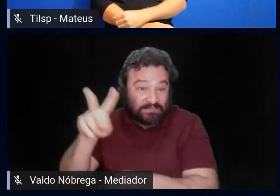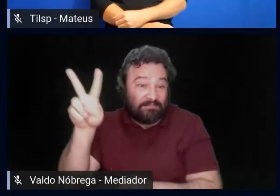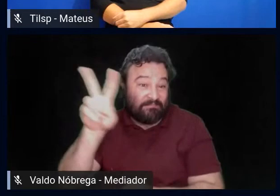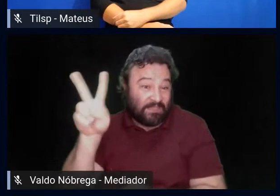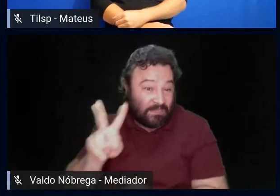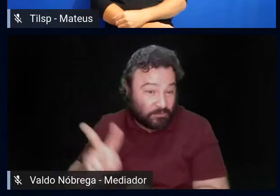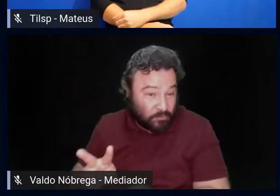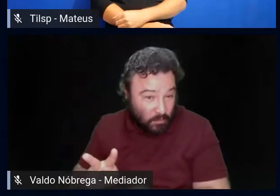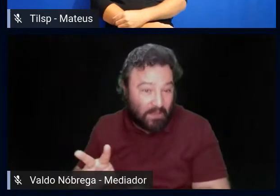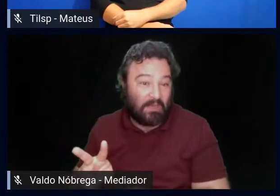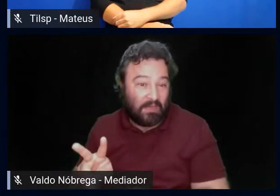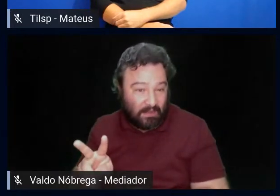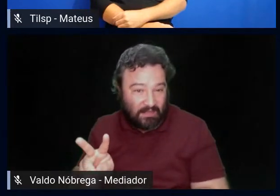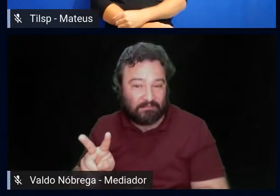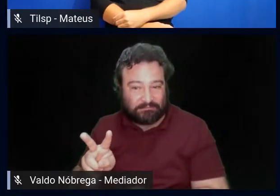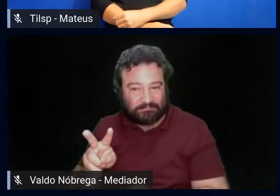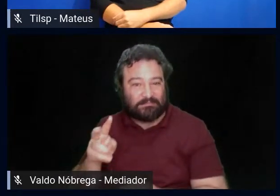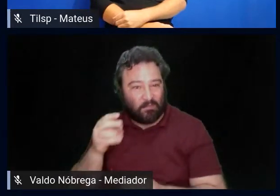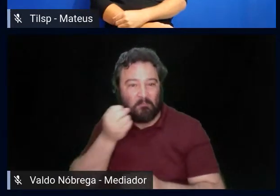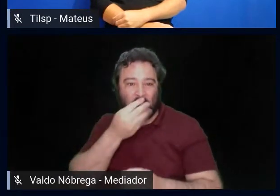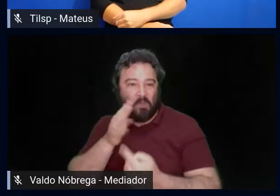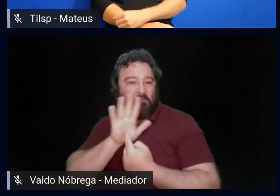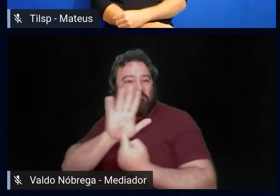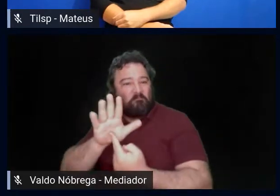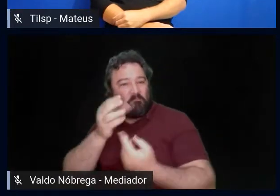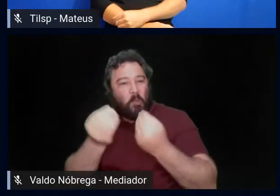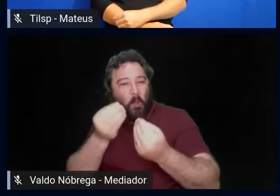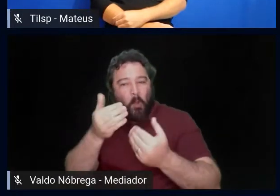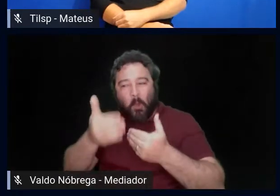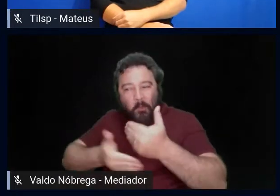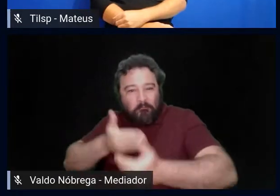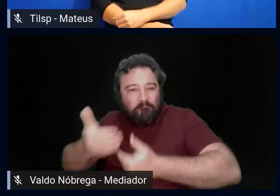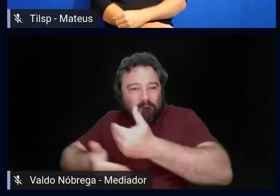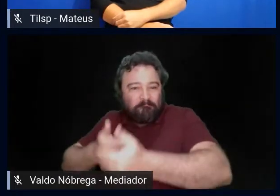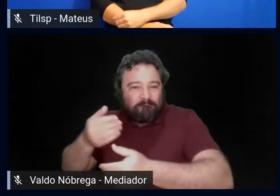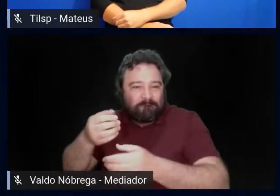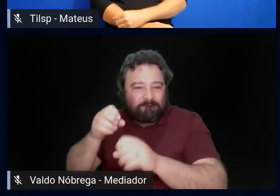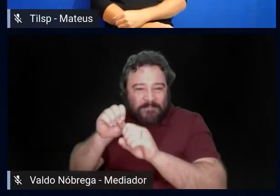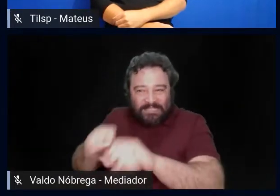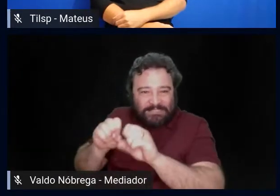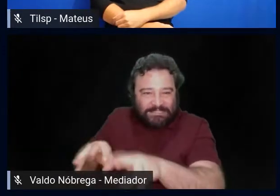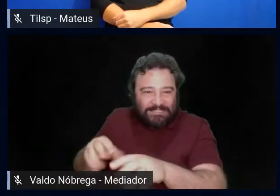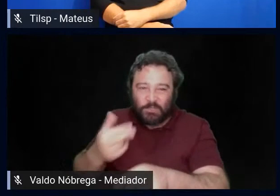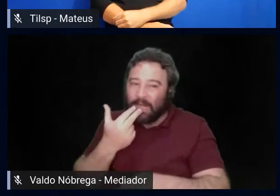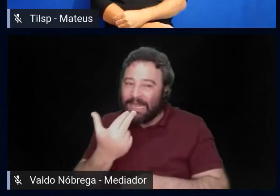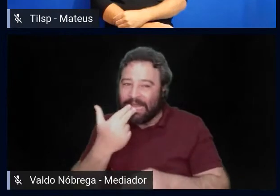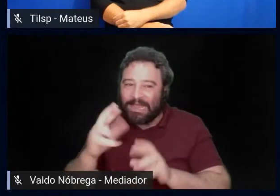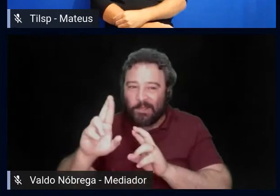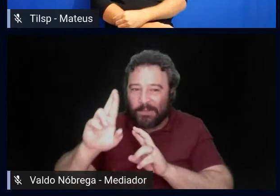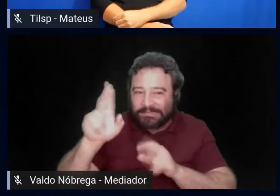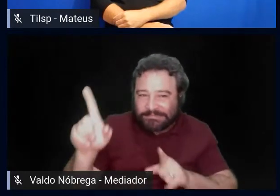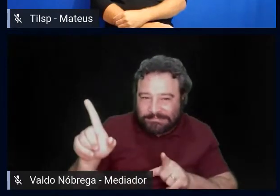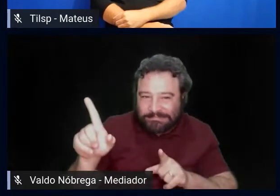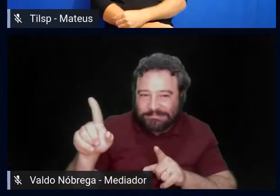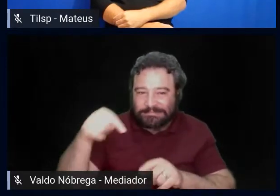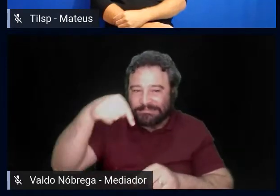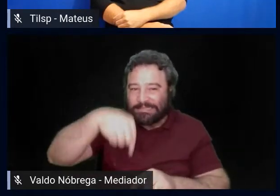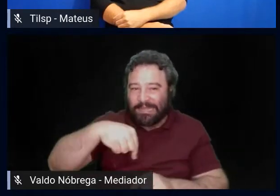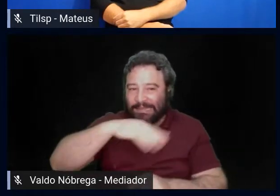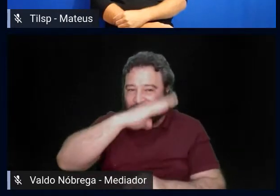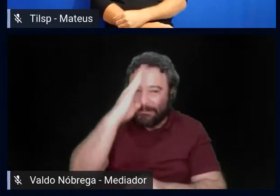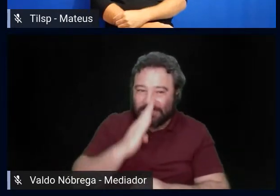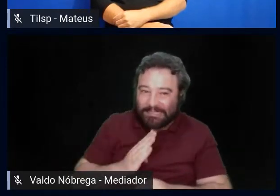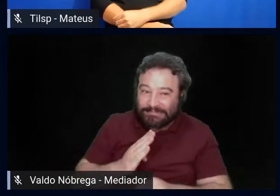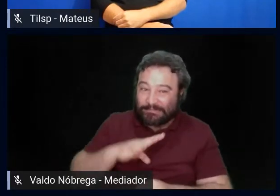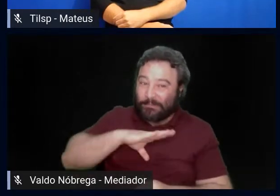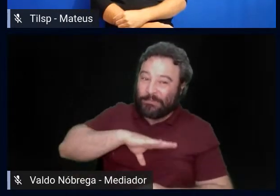pessoas surdas que são venezuelanos, estão eh um trabalho que está em processo, né, de ensino